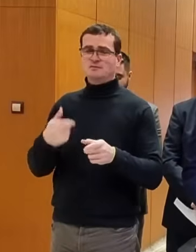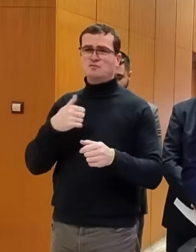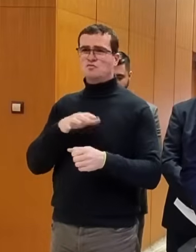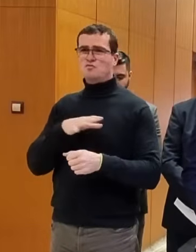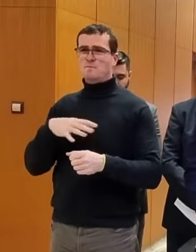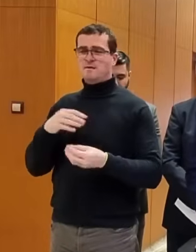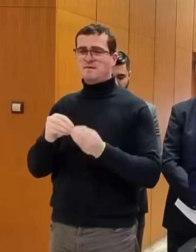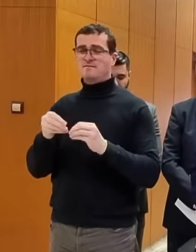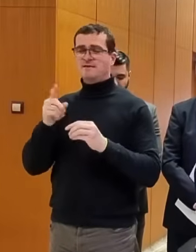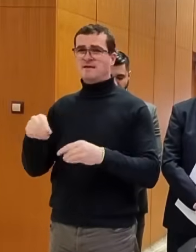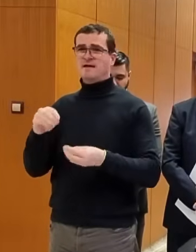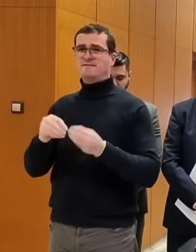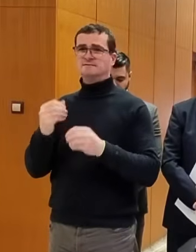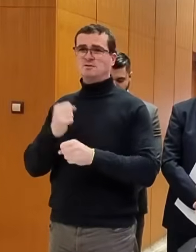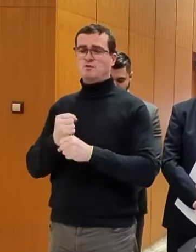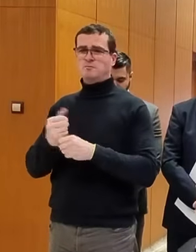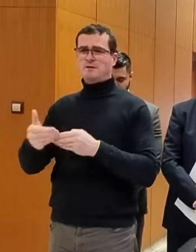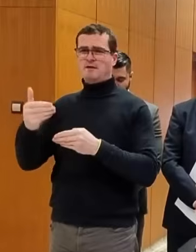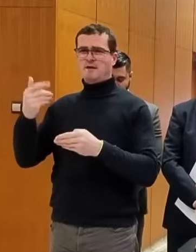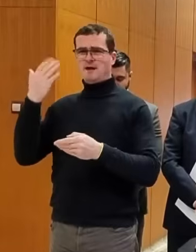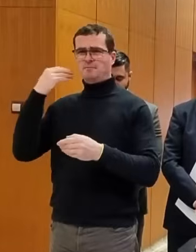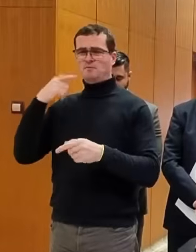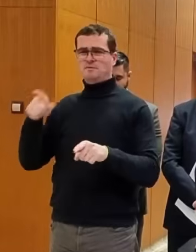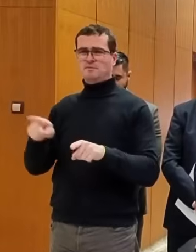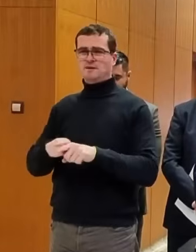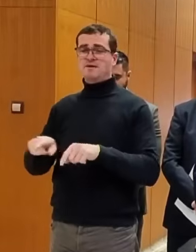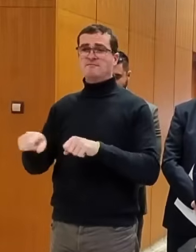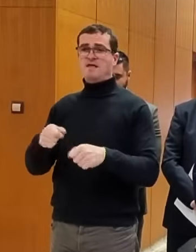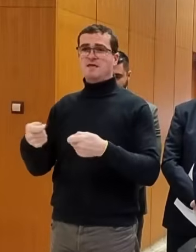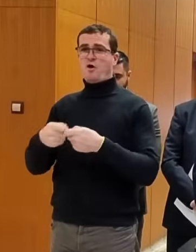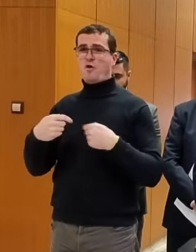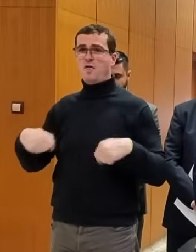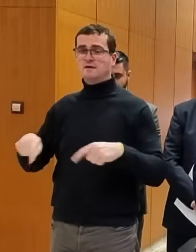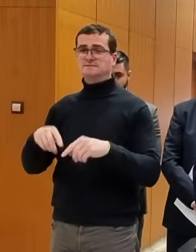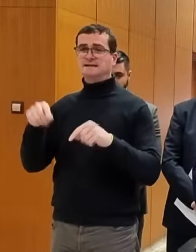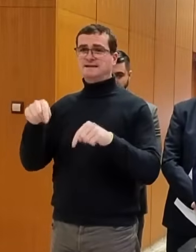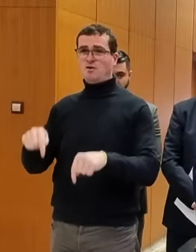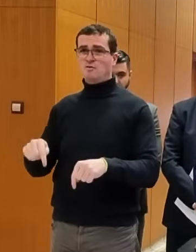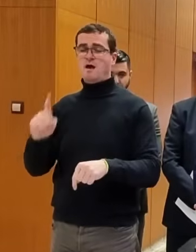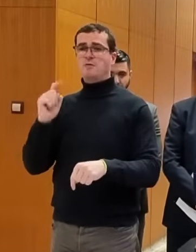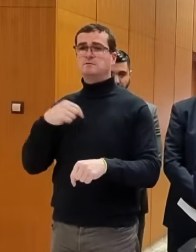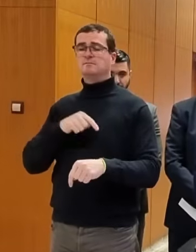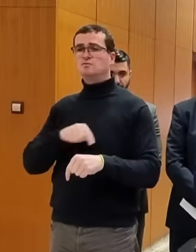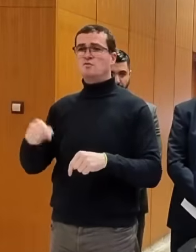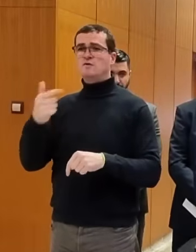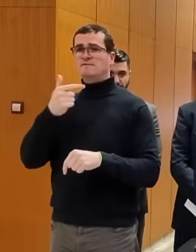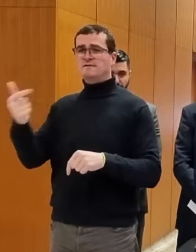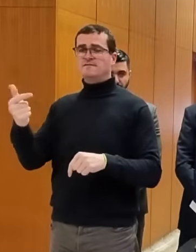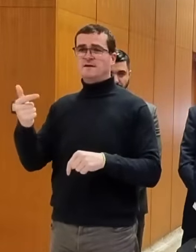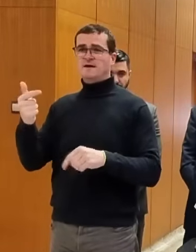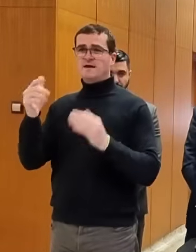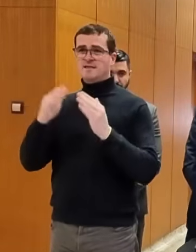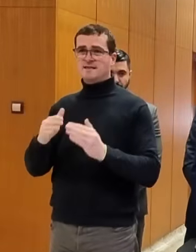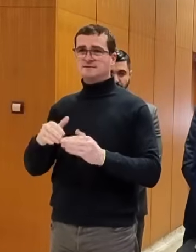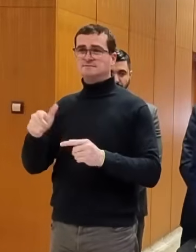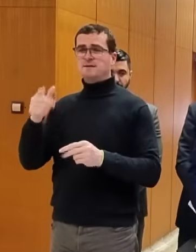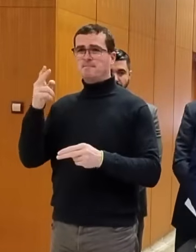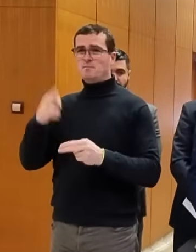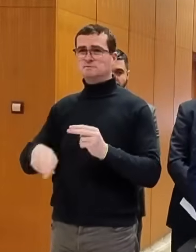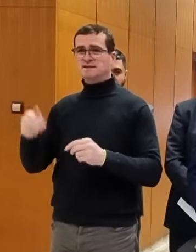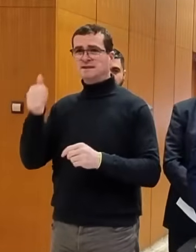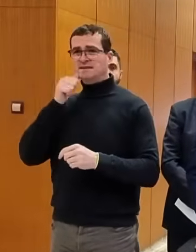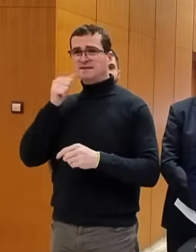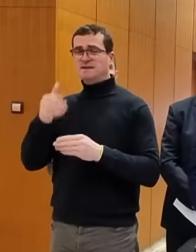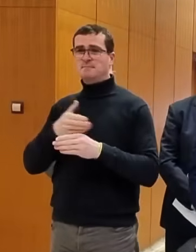úplne normálna vec, že takto sa veci robili aj v minulosti vládnej koalície. Ide o to, aby sme do 22. decembra, čo je posledný